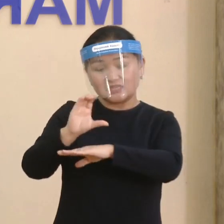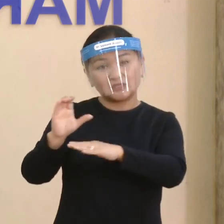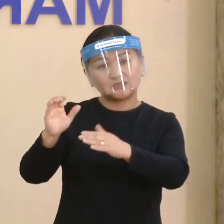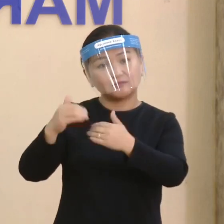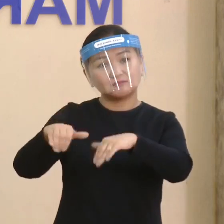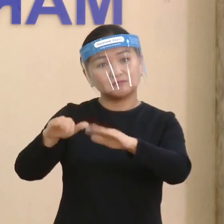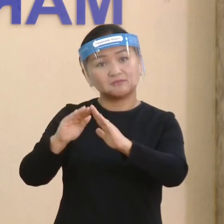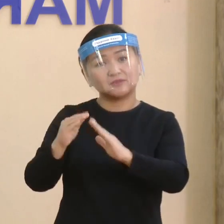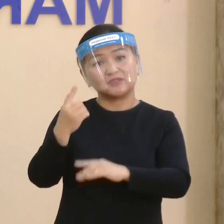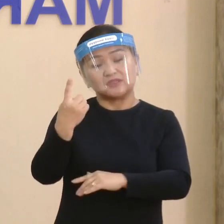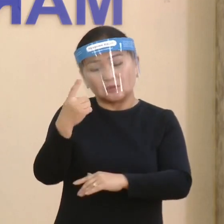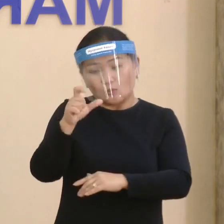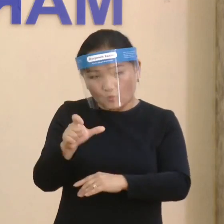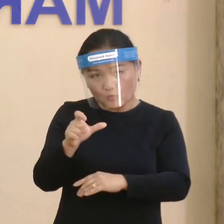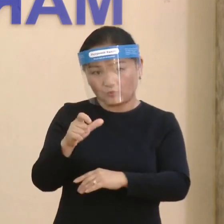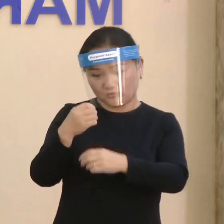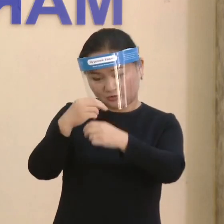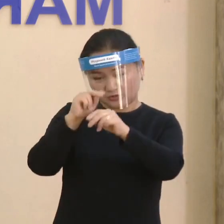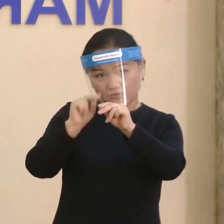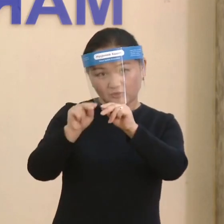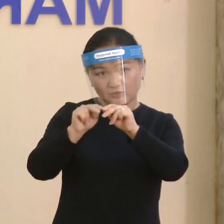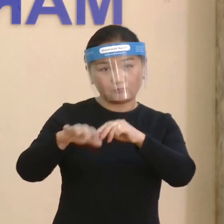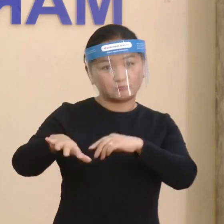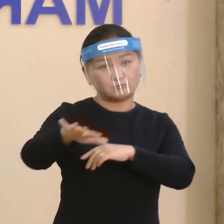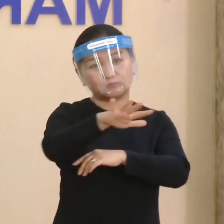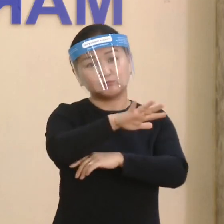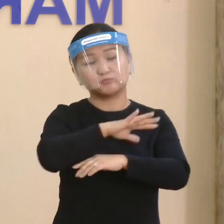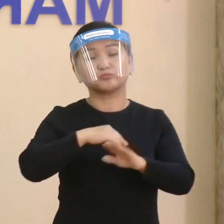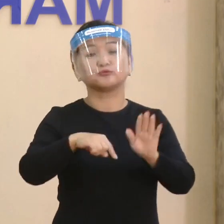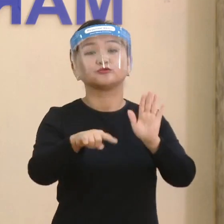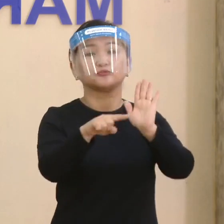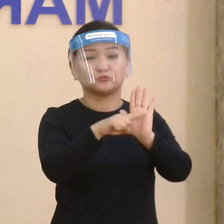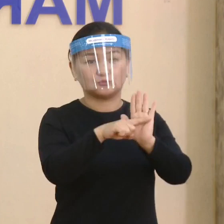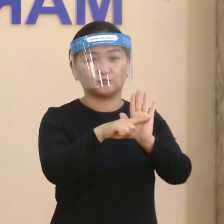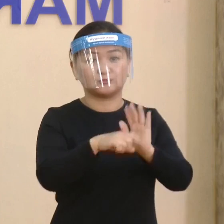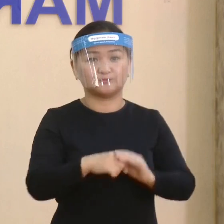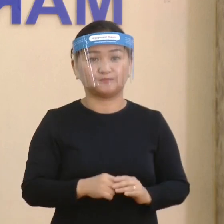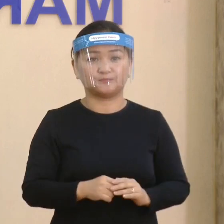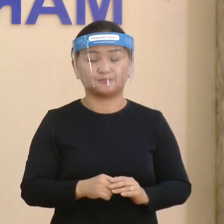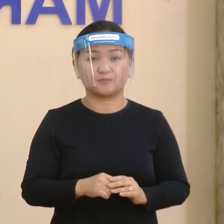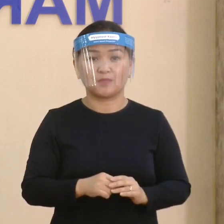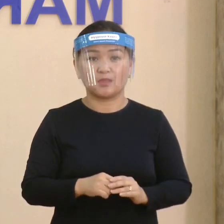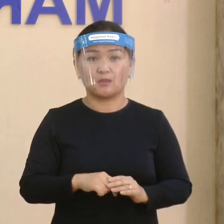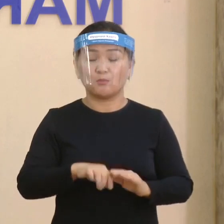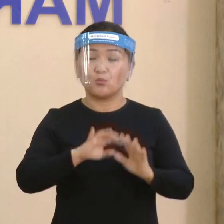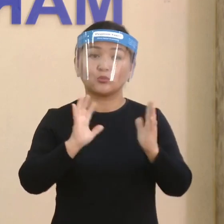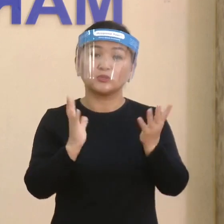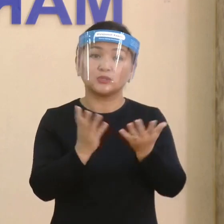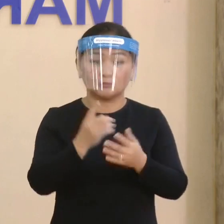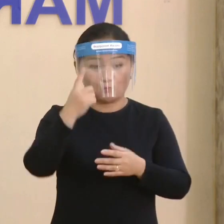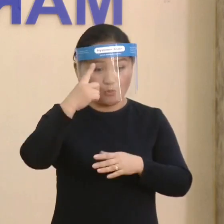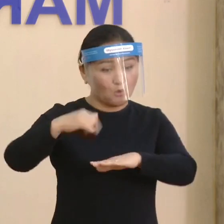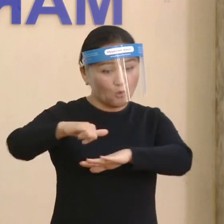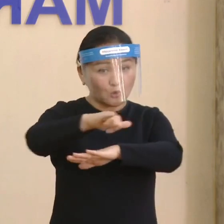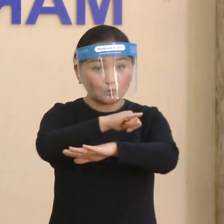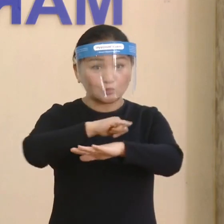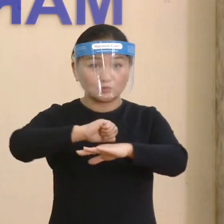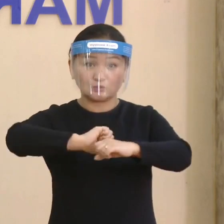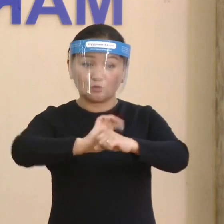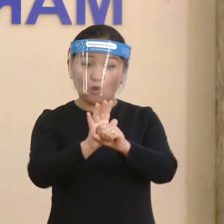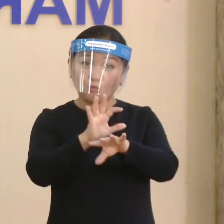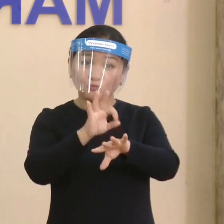хүний шинжилгээ гээд эдгээр шинжилгээнүүдэд коронавирус илрээгүй байна. За нийт Монгол улсын